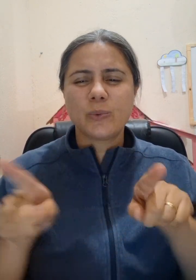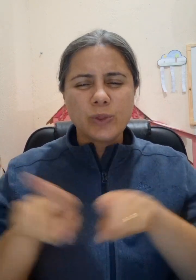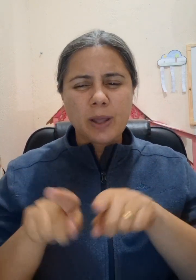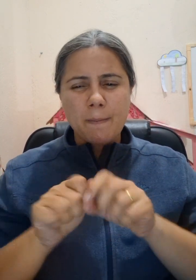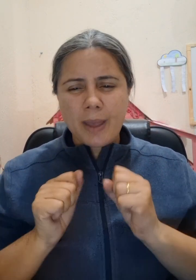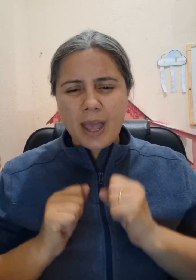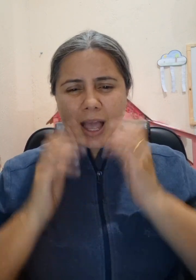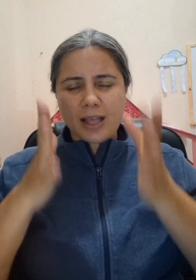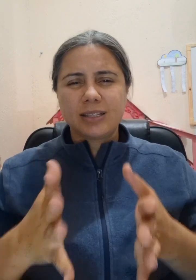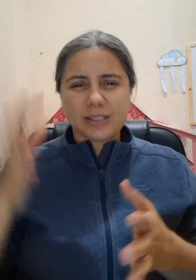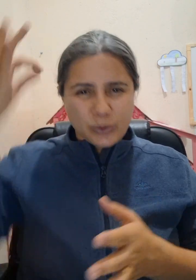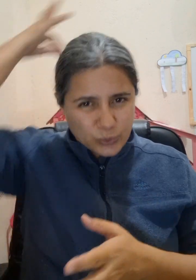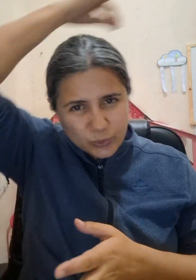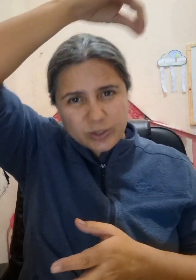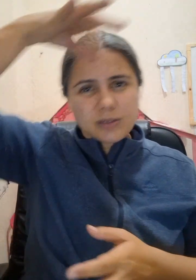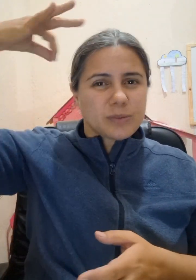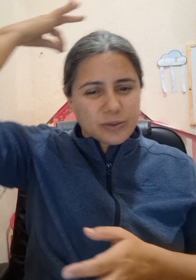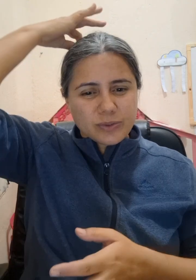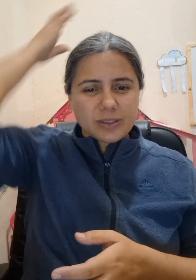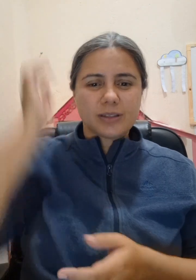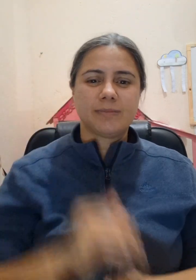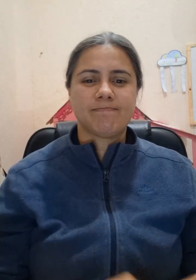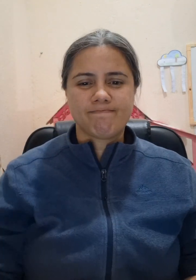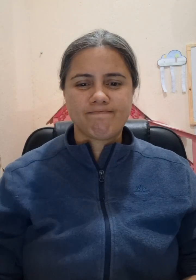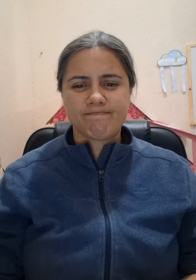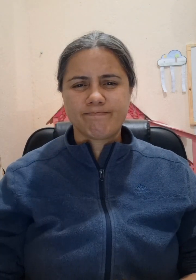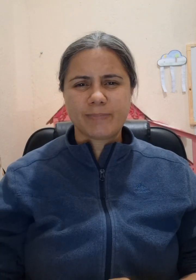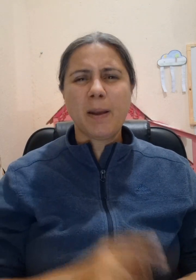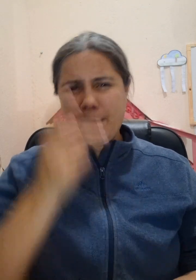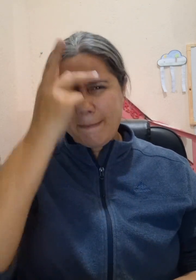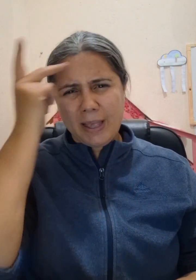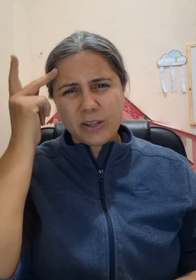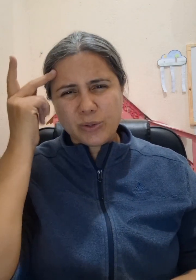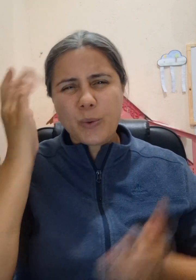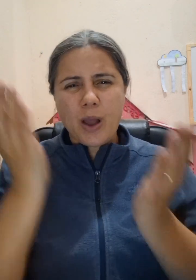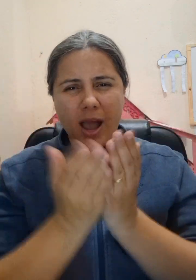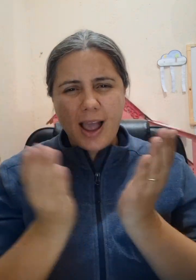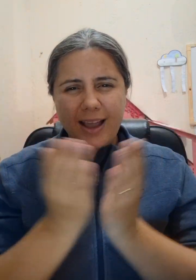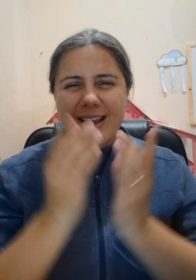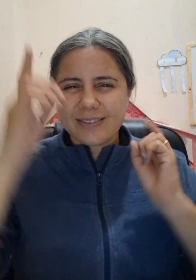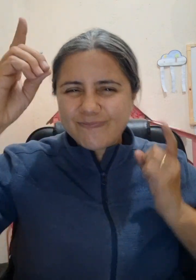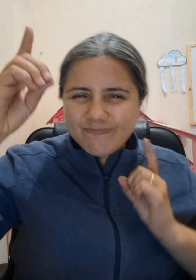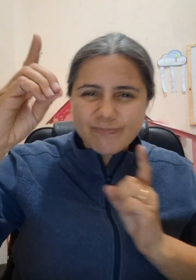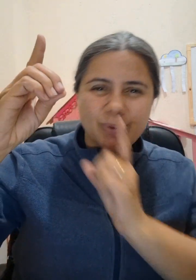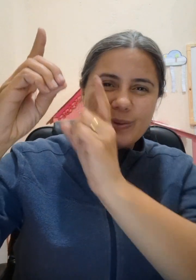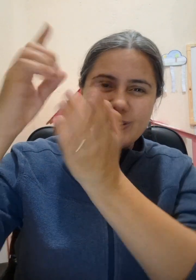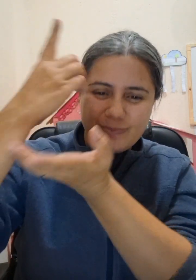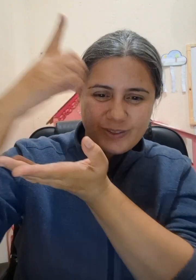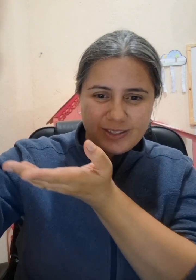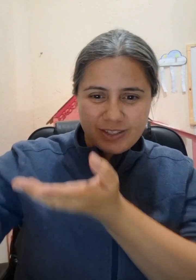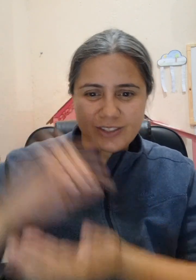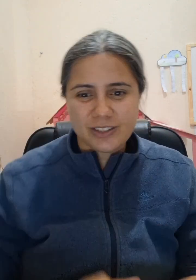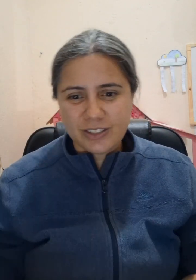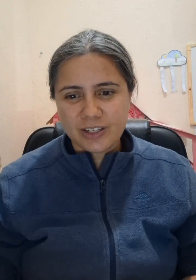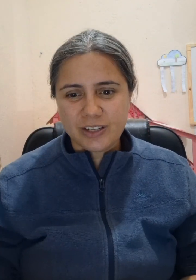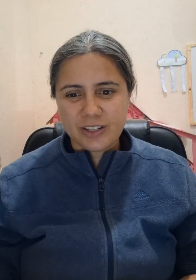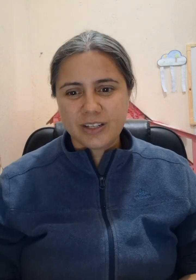oração e também da ação do Espírito Santo. Quando o crente se aproxima do